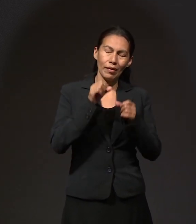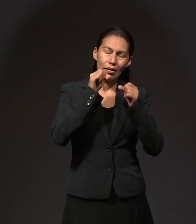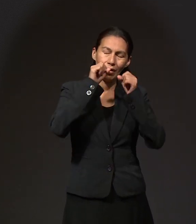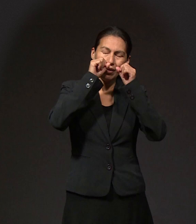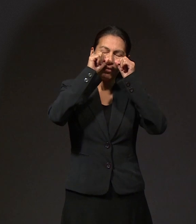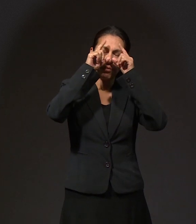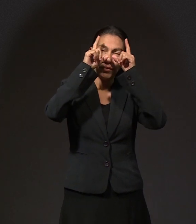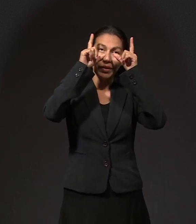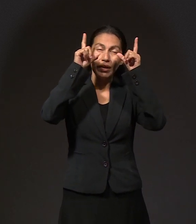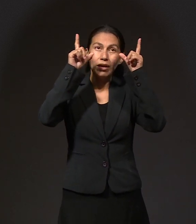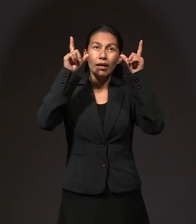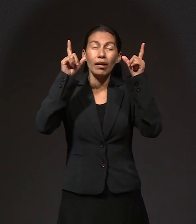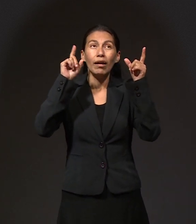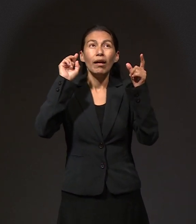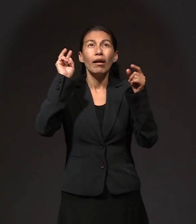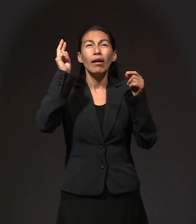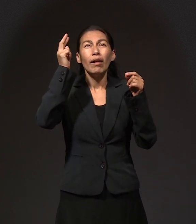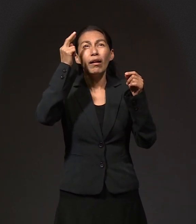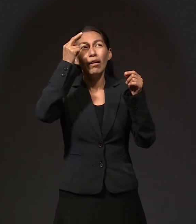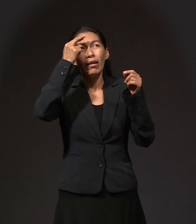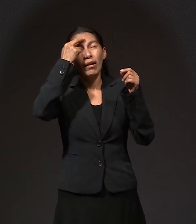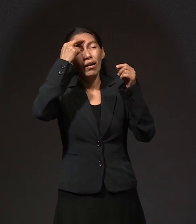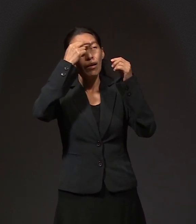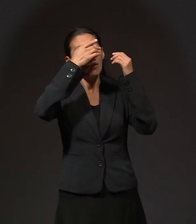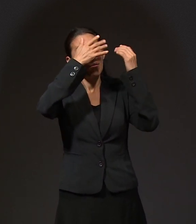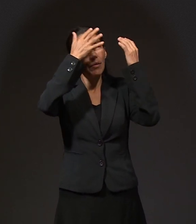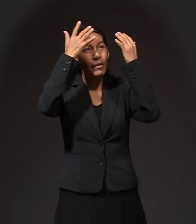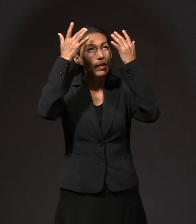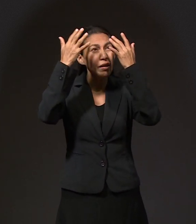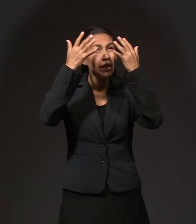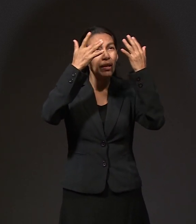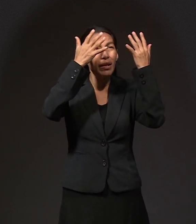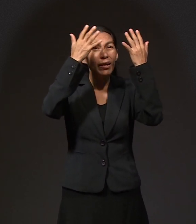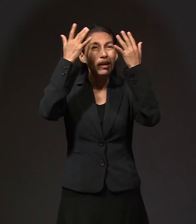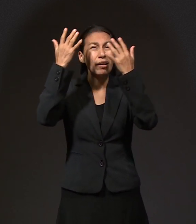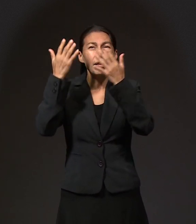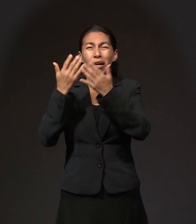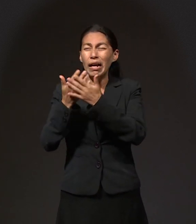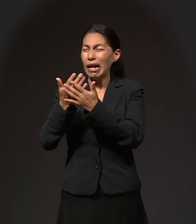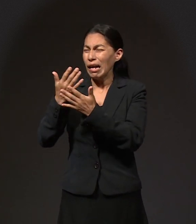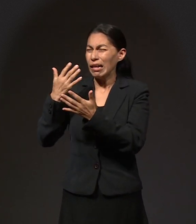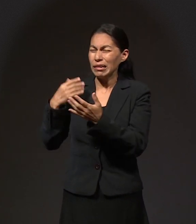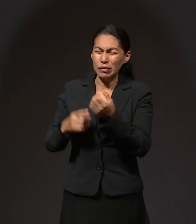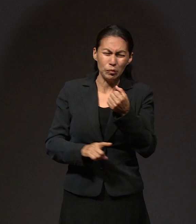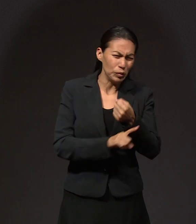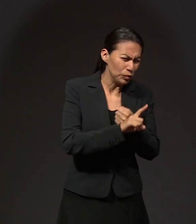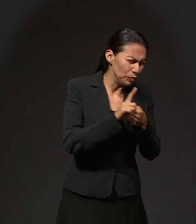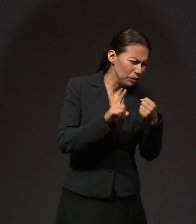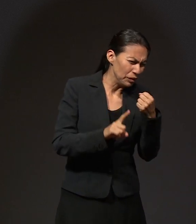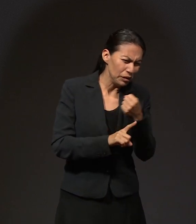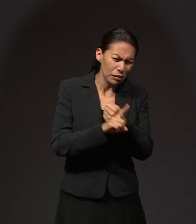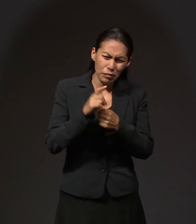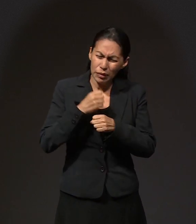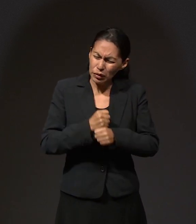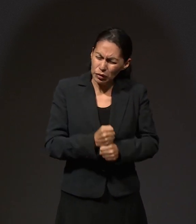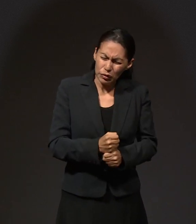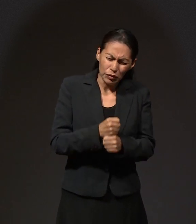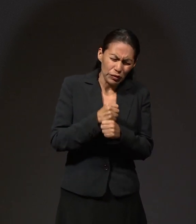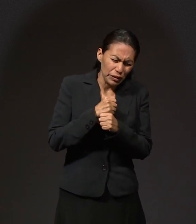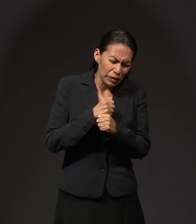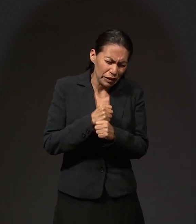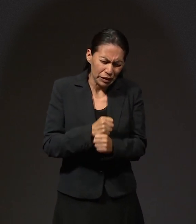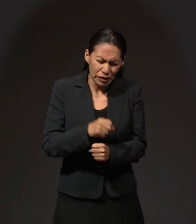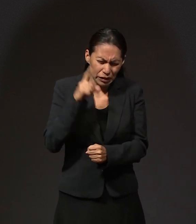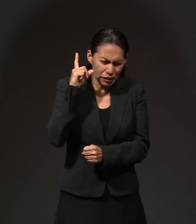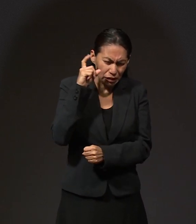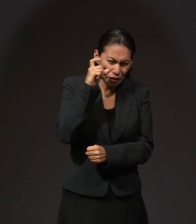Me levanto recordando Que de Egipto me has sacado Que